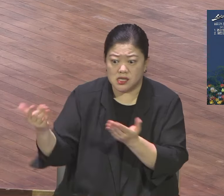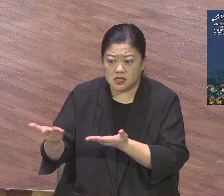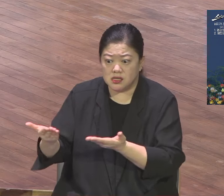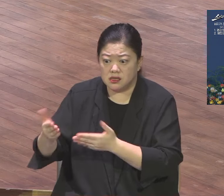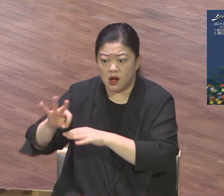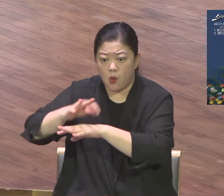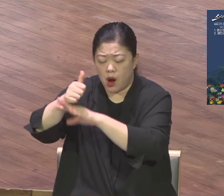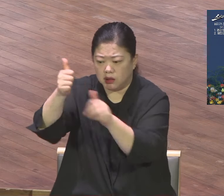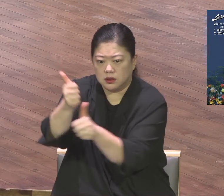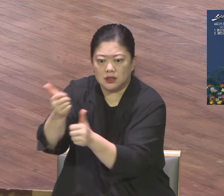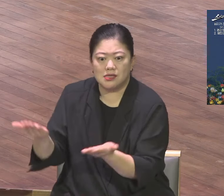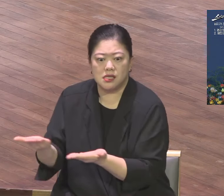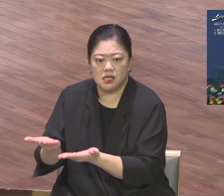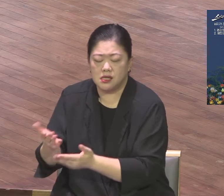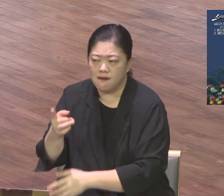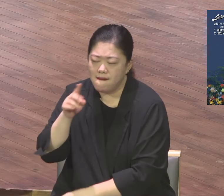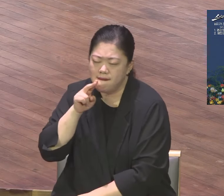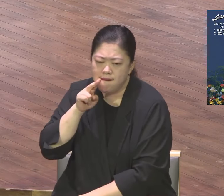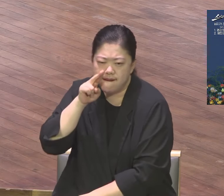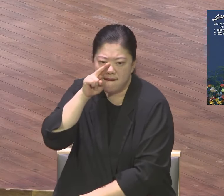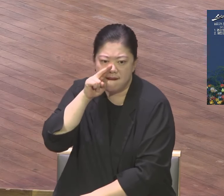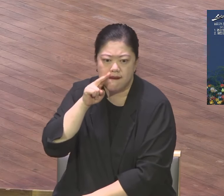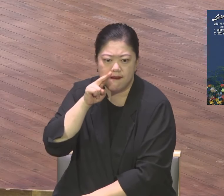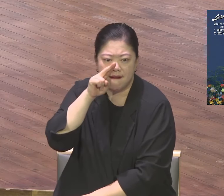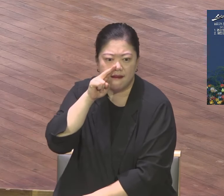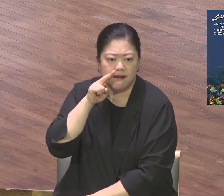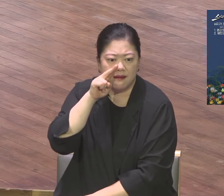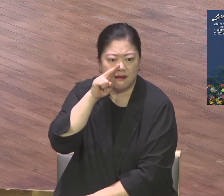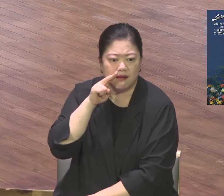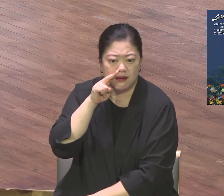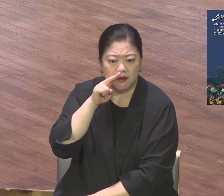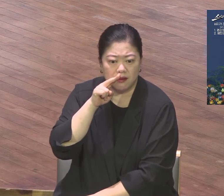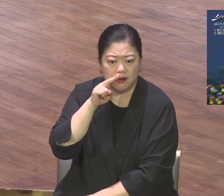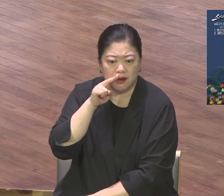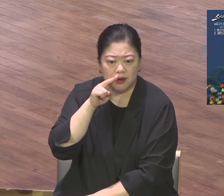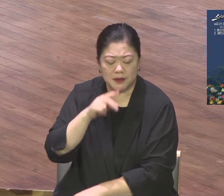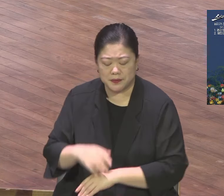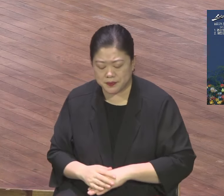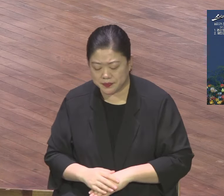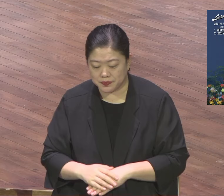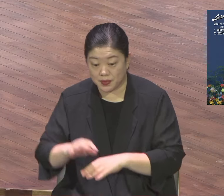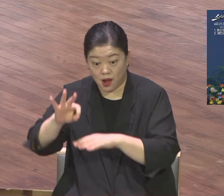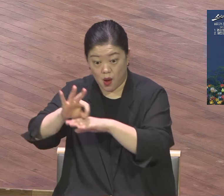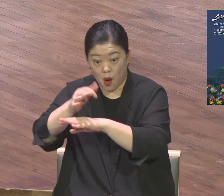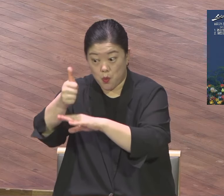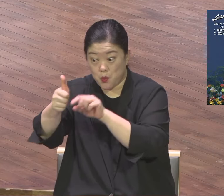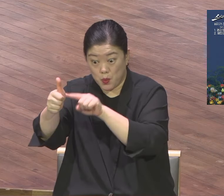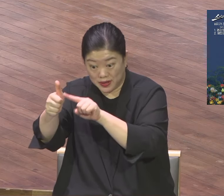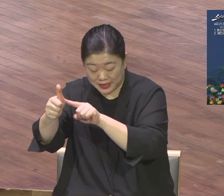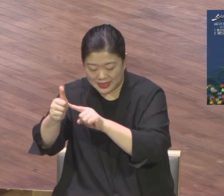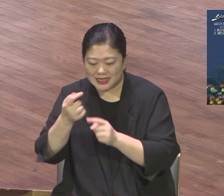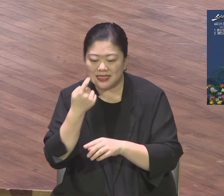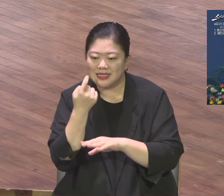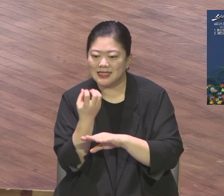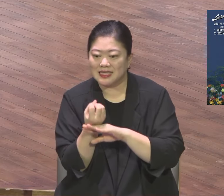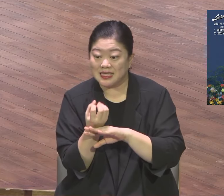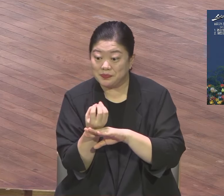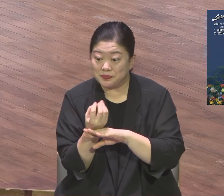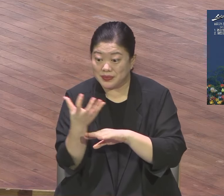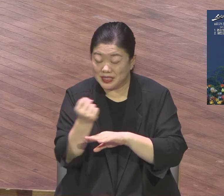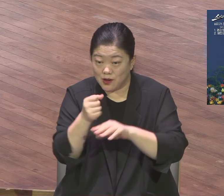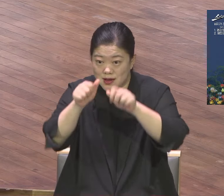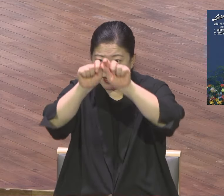날 느부갓네살 왕이 금으로 신상을 다 만들었어. 이게 이제 시기 질투하는